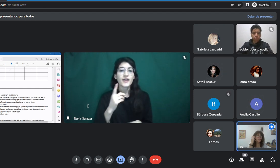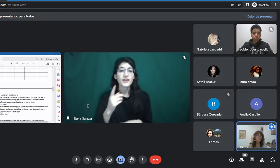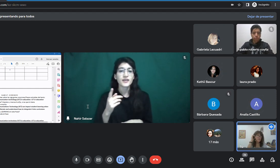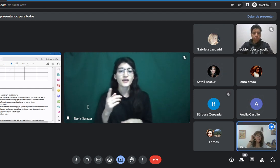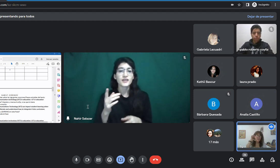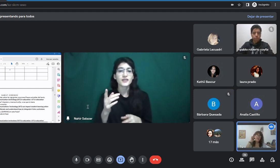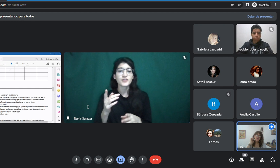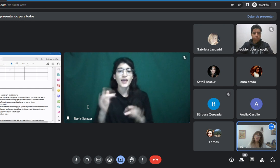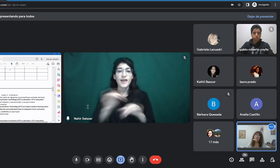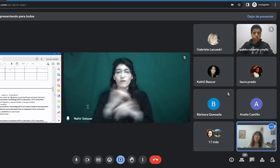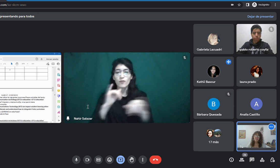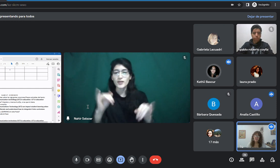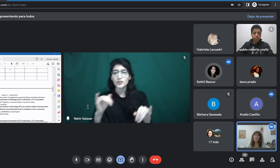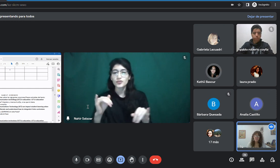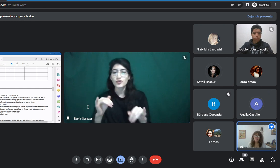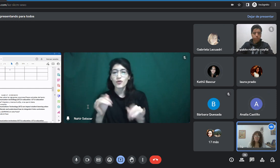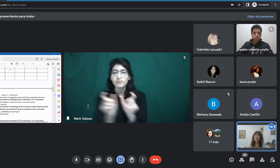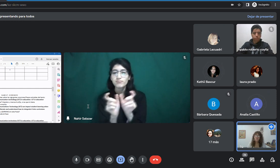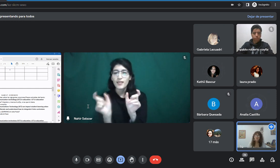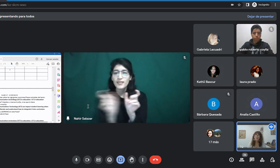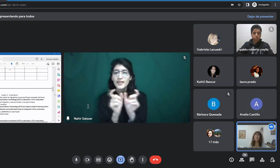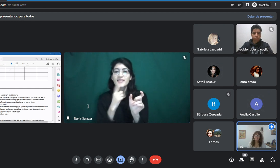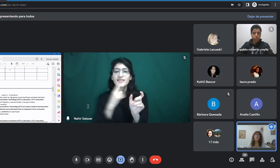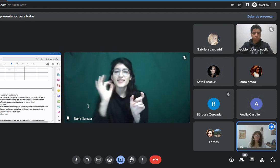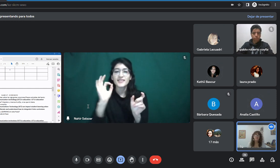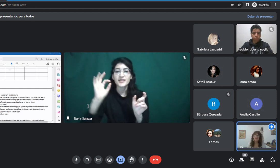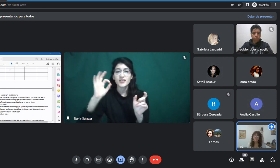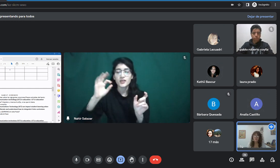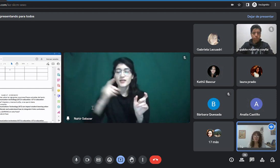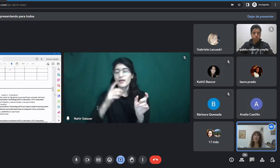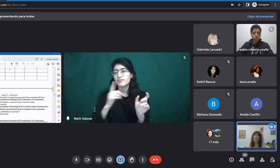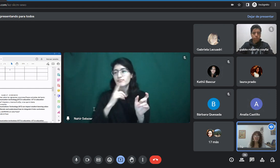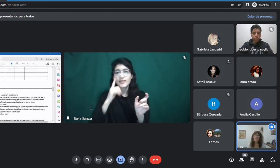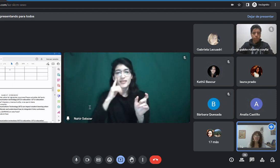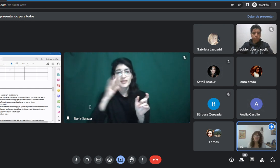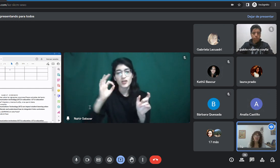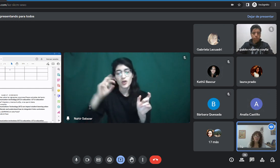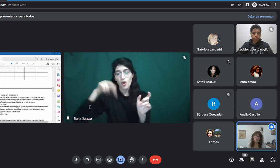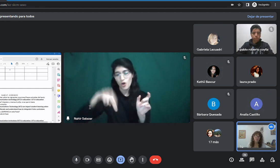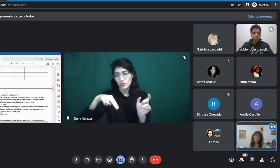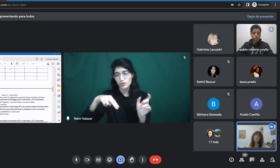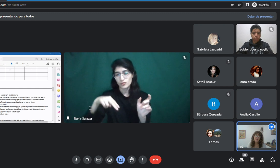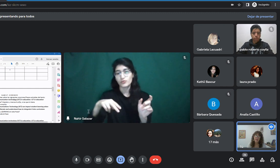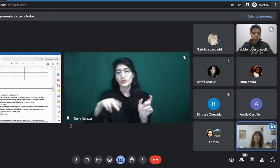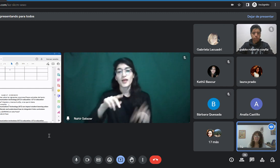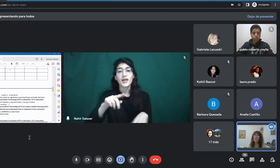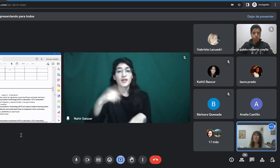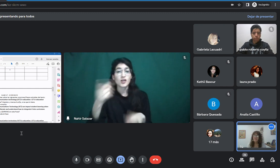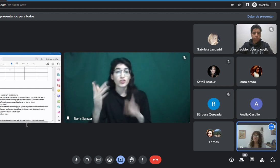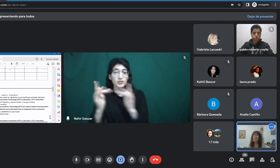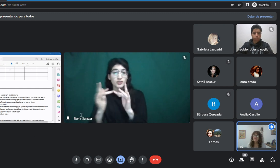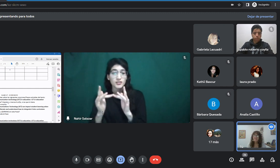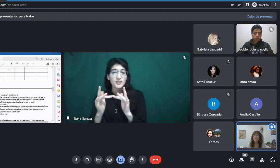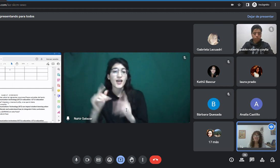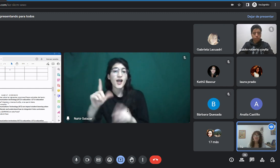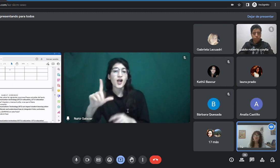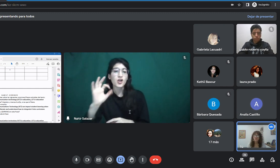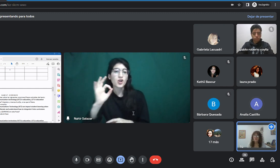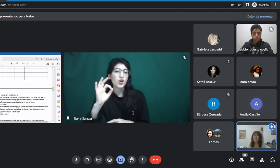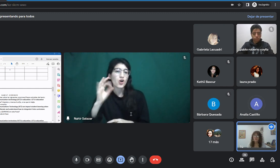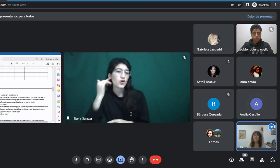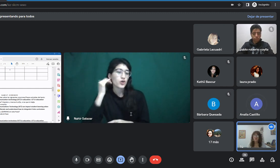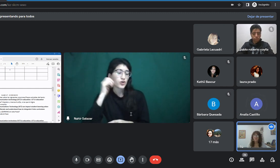¿sí? De los sufijos más comunes de sustantivo, tion. Y el otro es logi. Bien. ¿Cuál sería la traducción